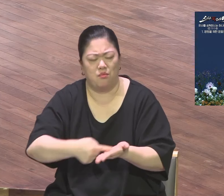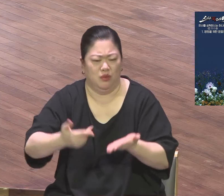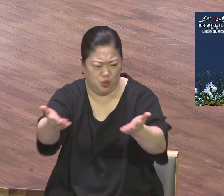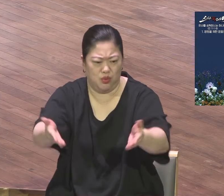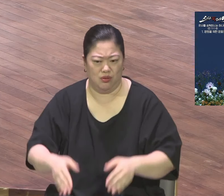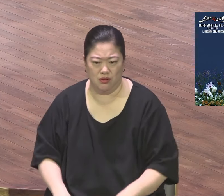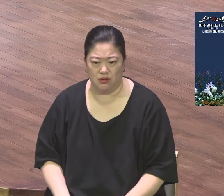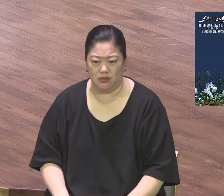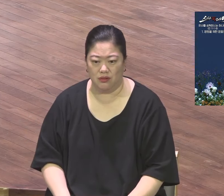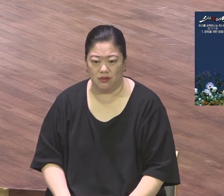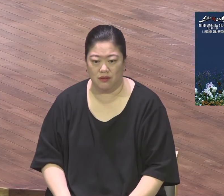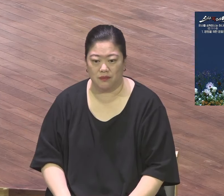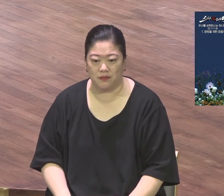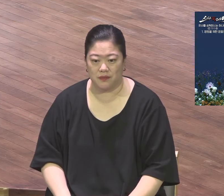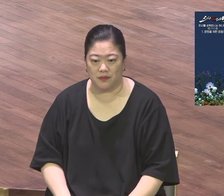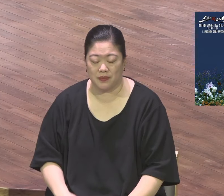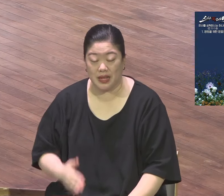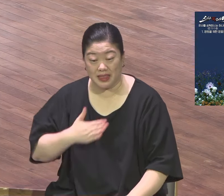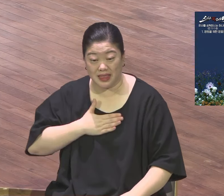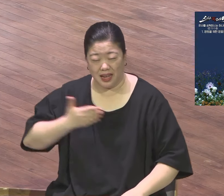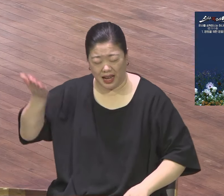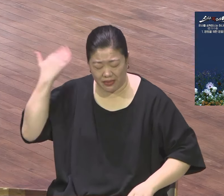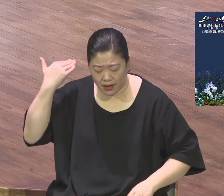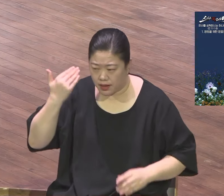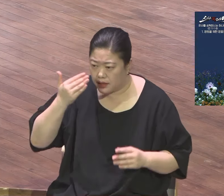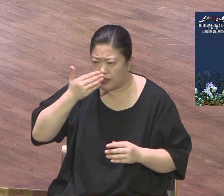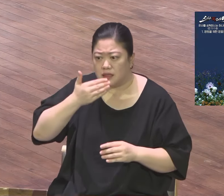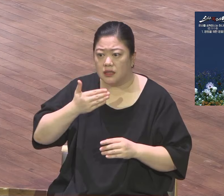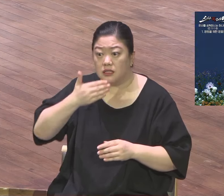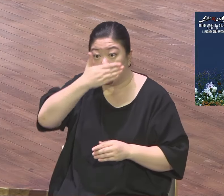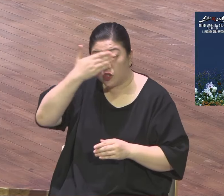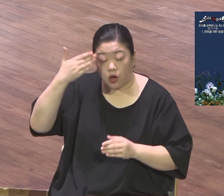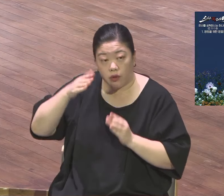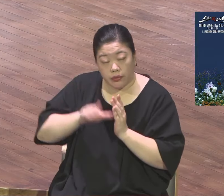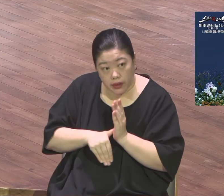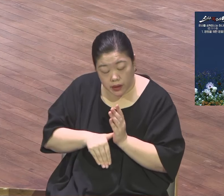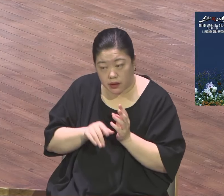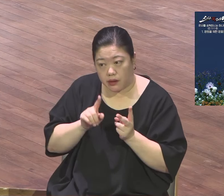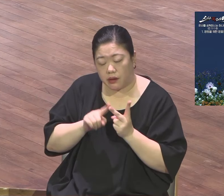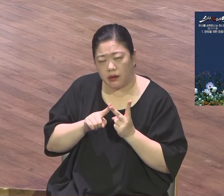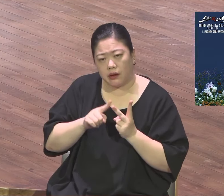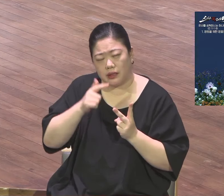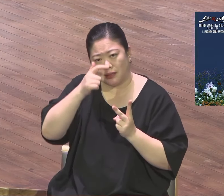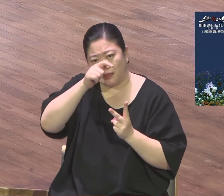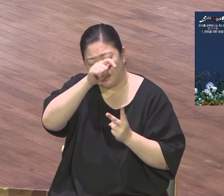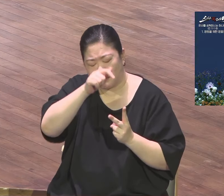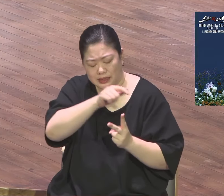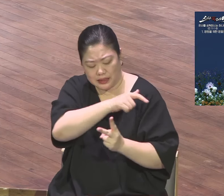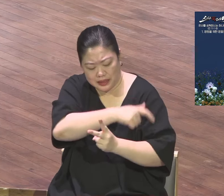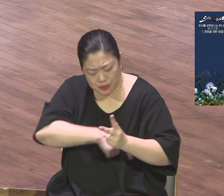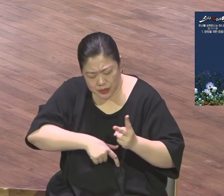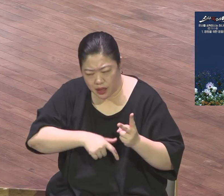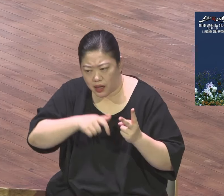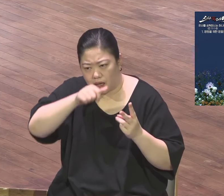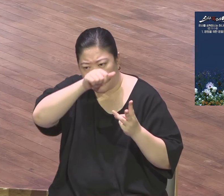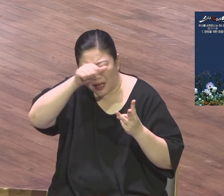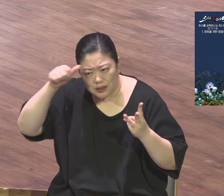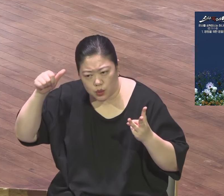때, 안수집사 때, 장로 때, 그냥 아무 동기 없이 교회에서 맡겨진 직분 때문에